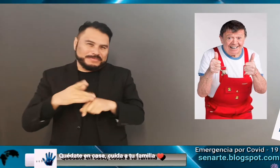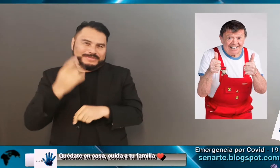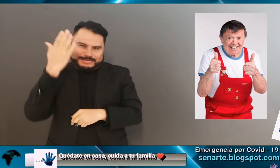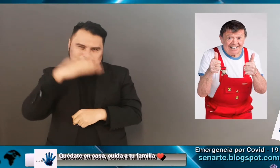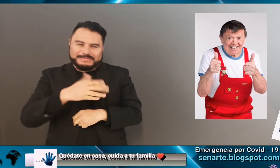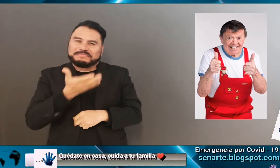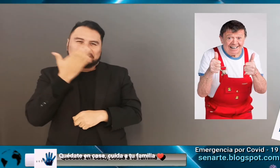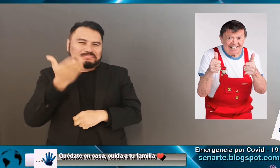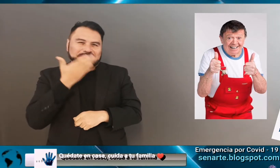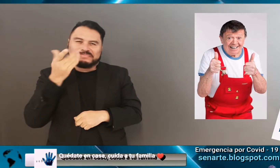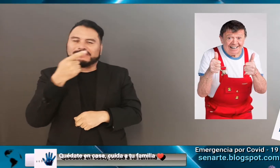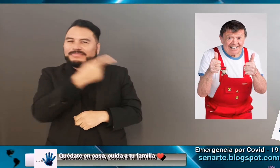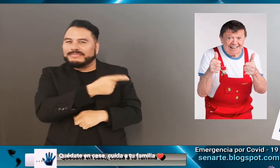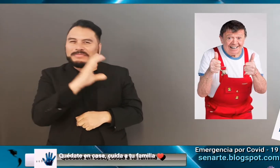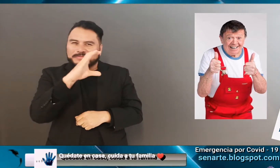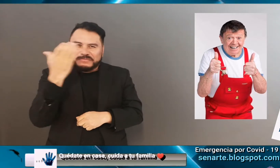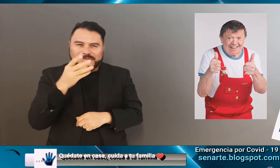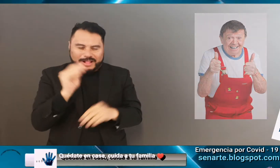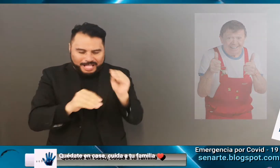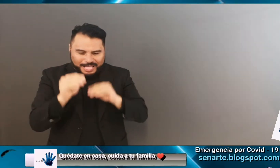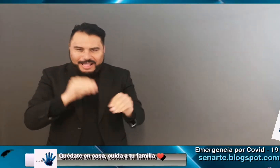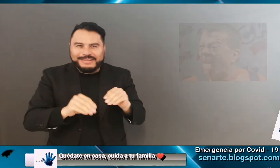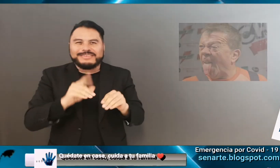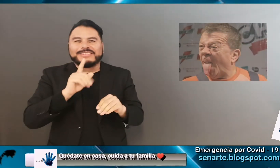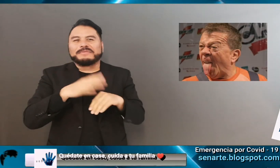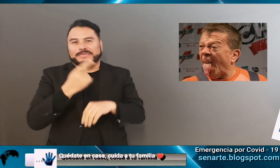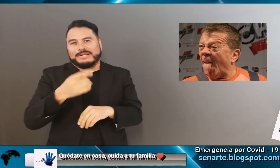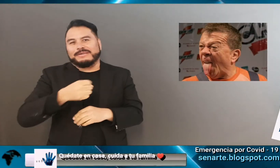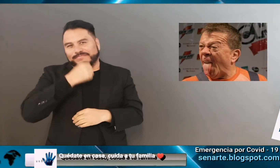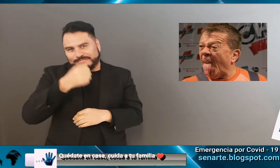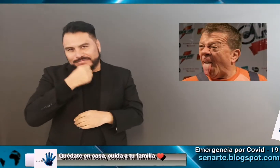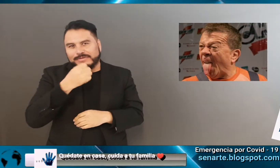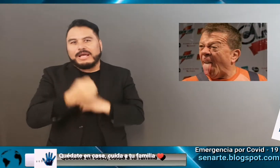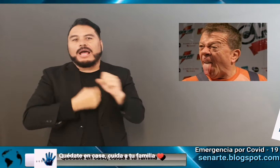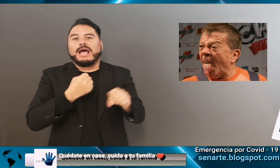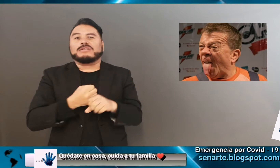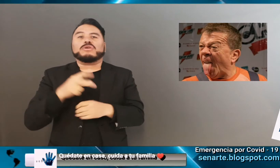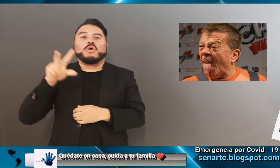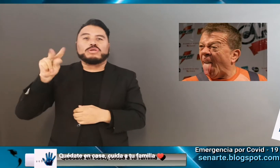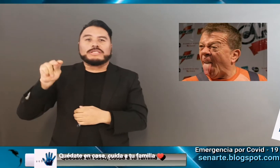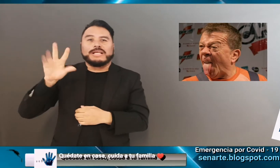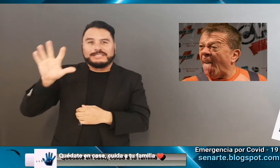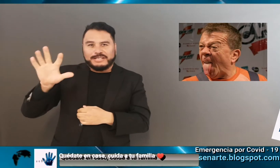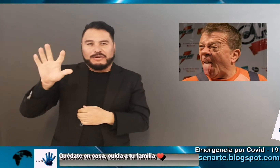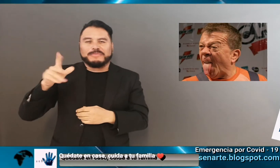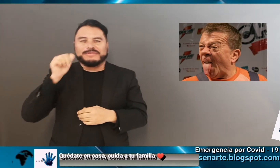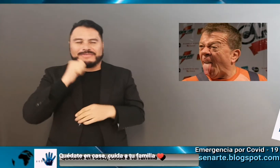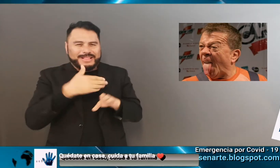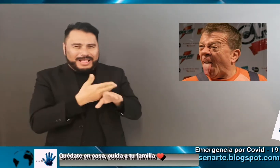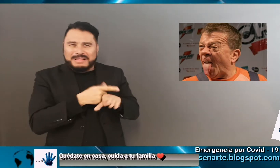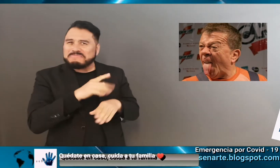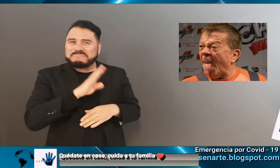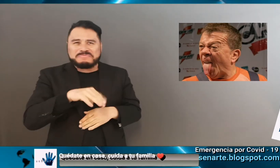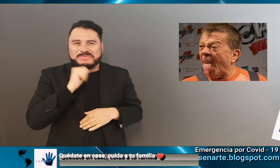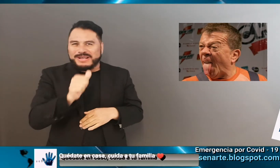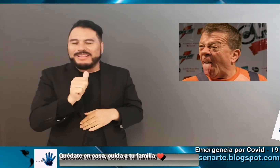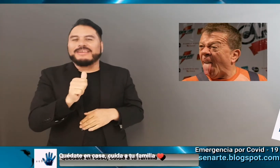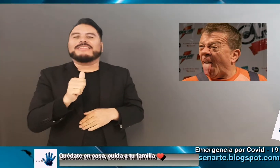Y es que si algo abundan, son los memes sobre la inmortalidad del conductor de 85 años, solo que ahora que el tema de